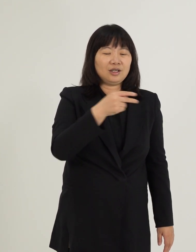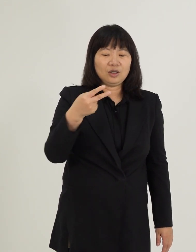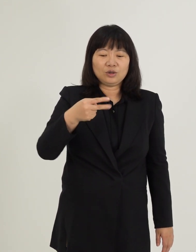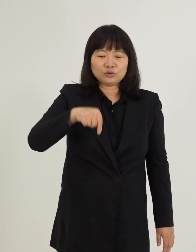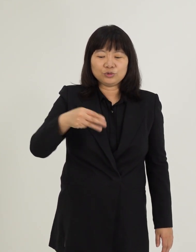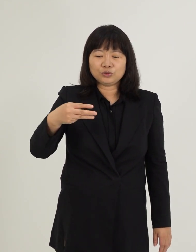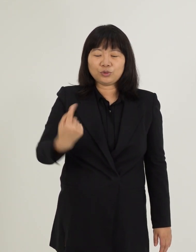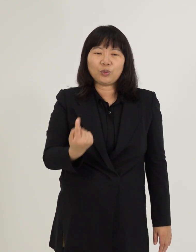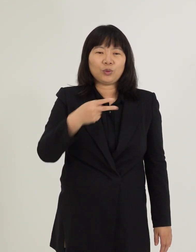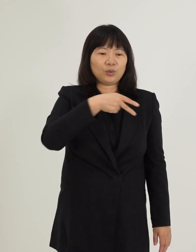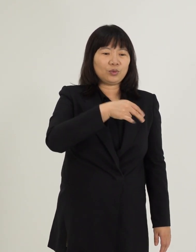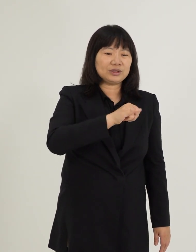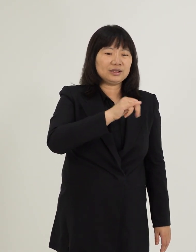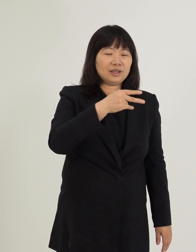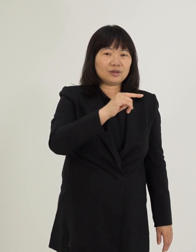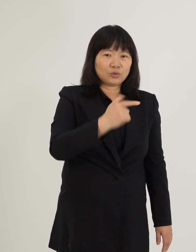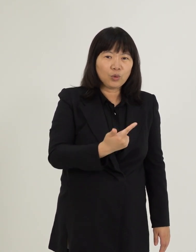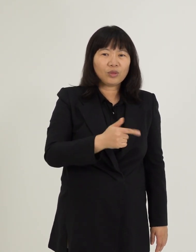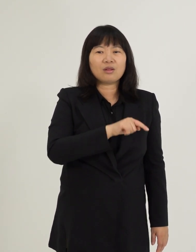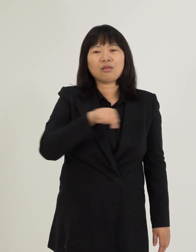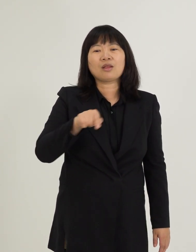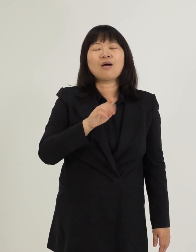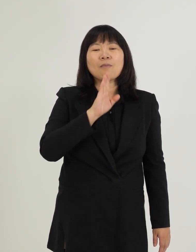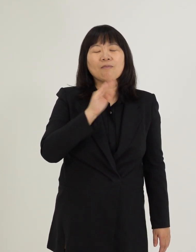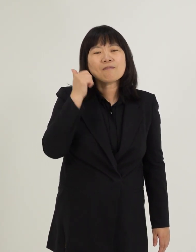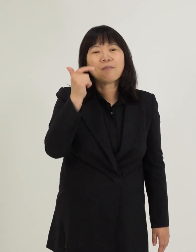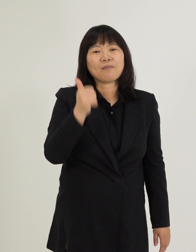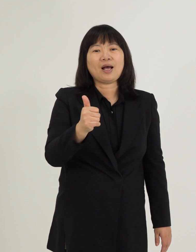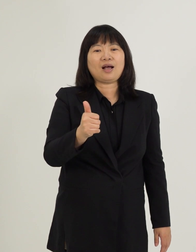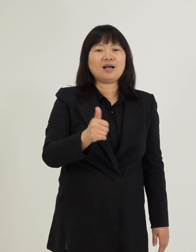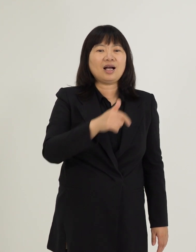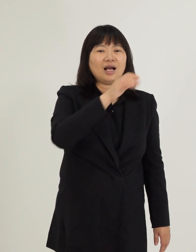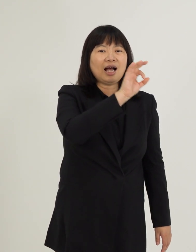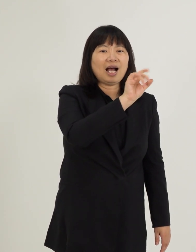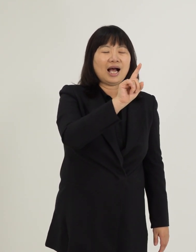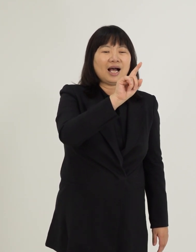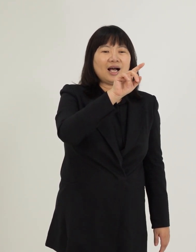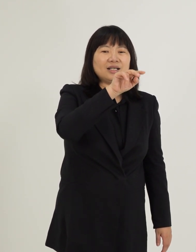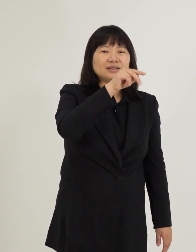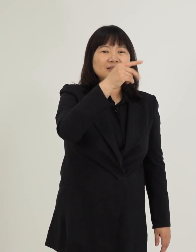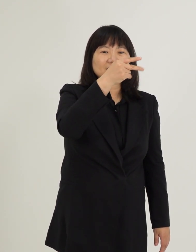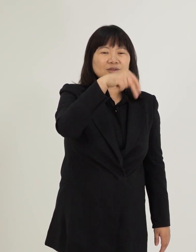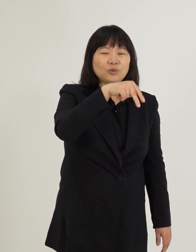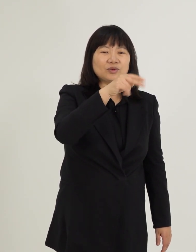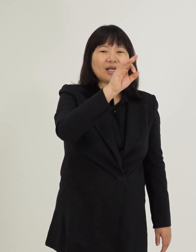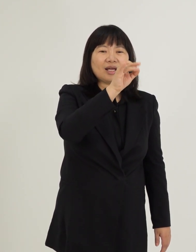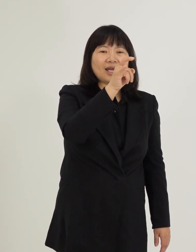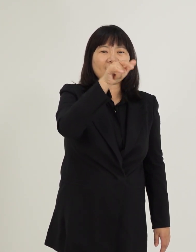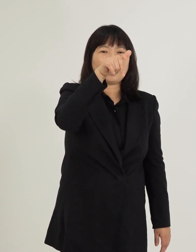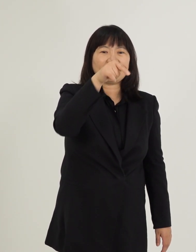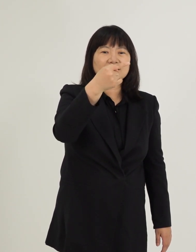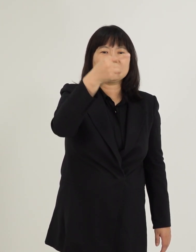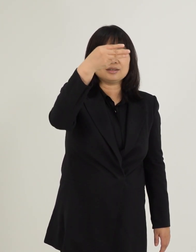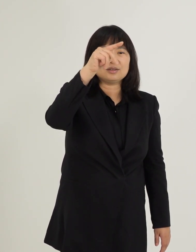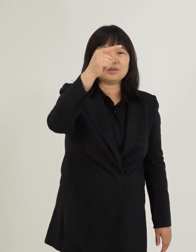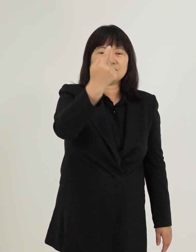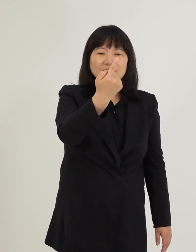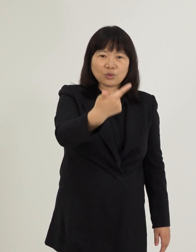대단한 나라였어요. 아스글론, 아스돗, 에그론. 이런